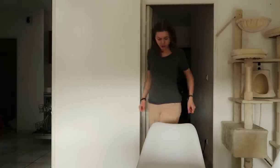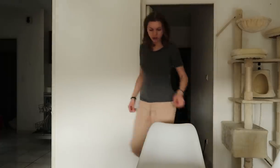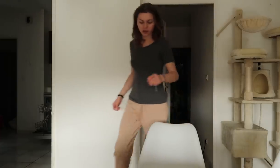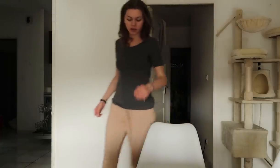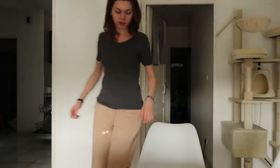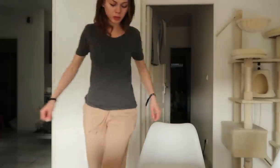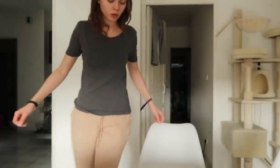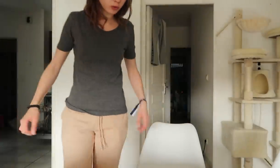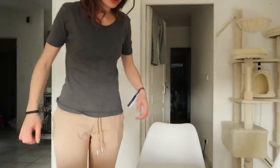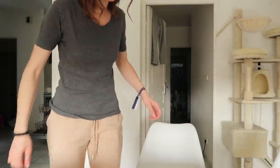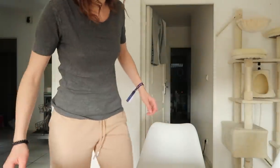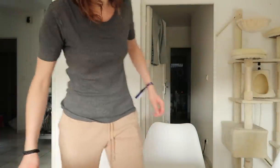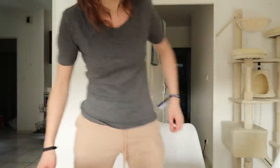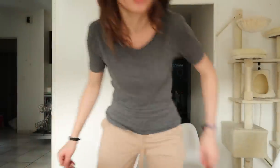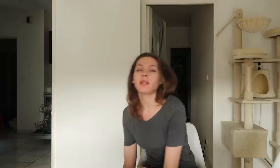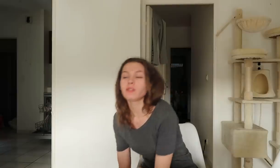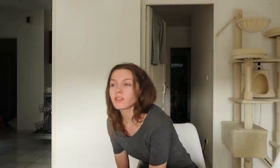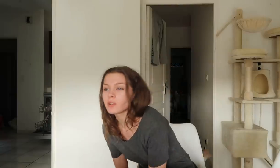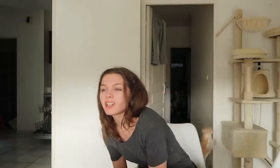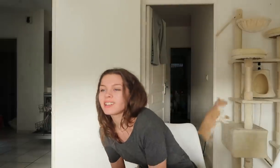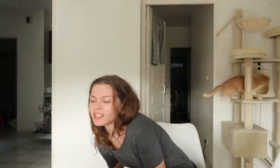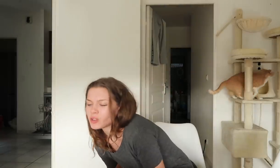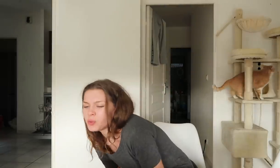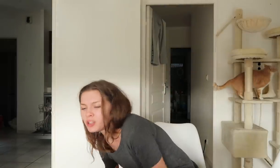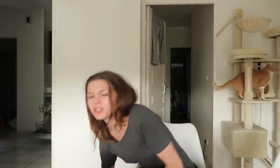avec. On s'en fout, c'est un jour férié. Et vous savez quoi? Anna, en ce moment,